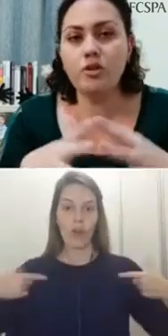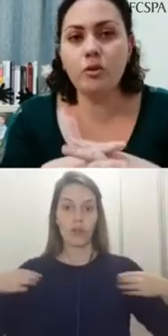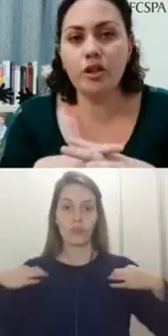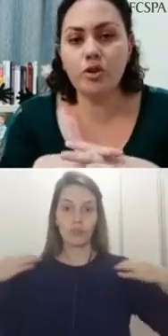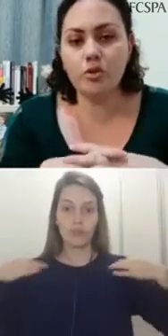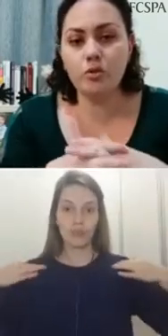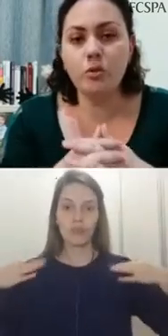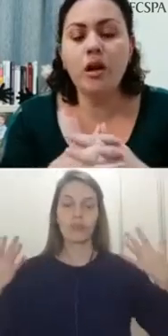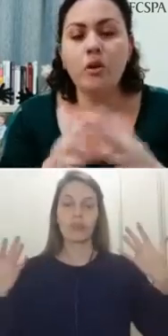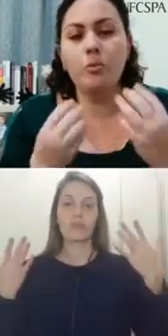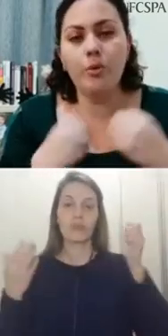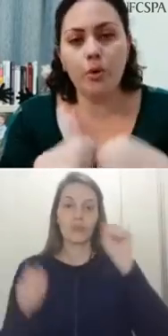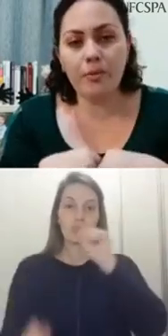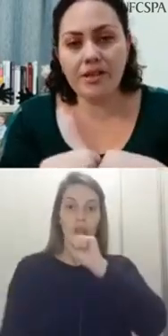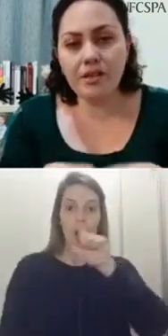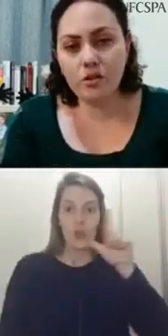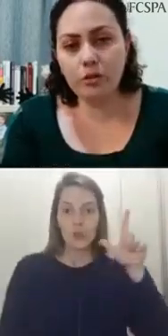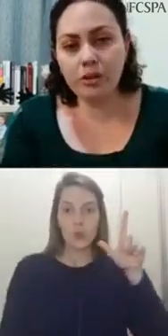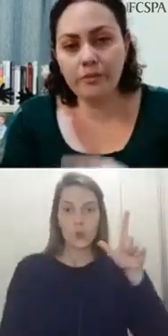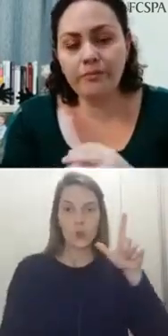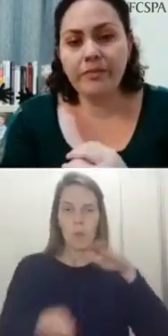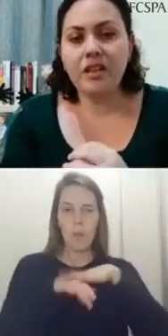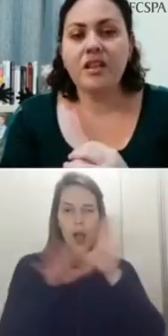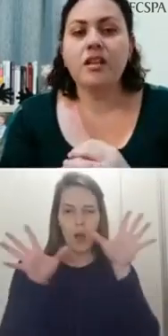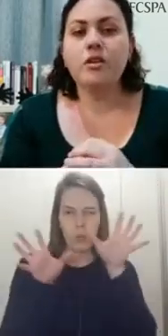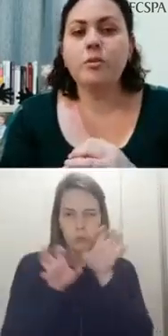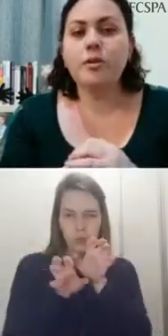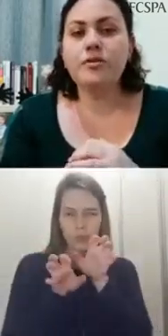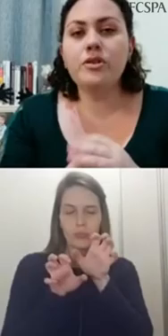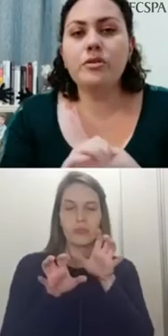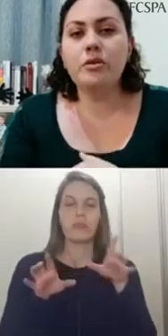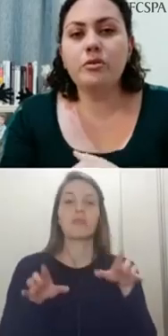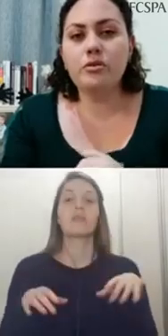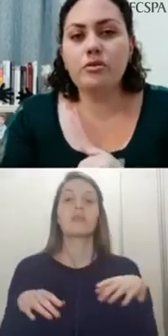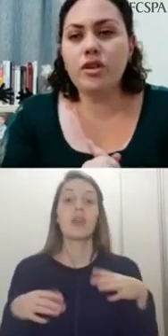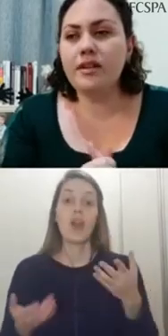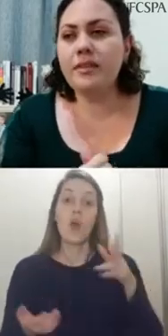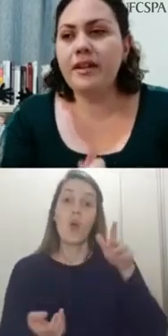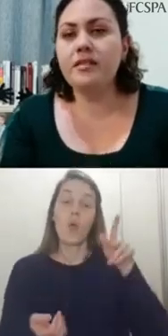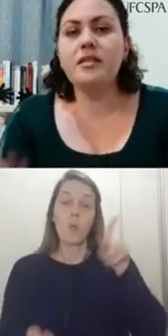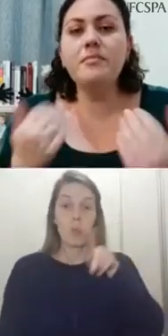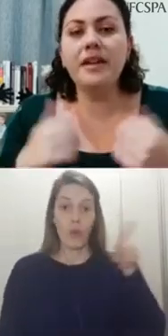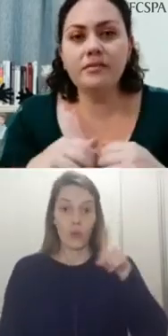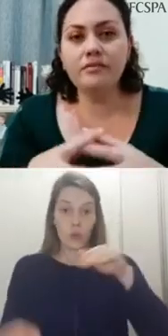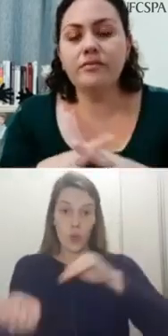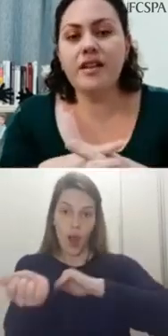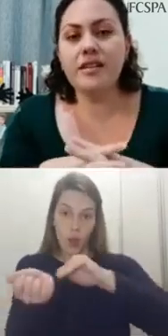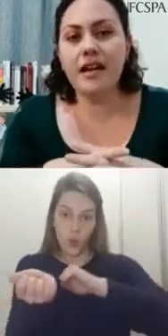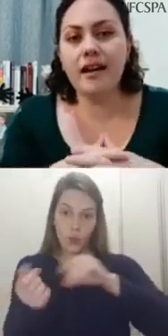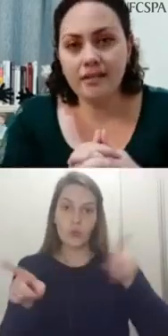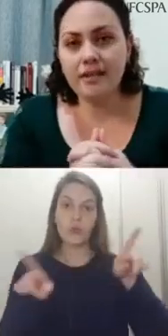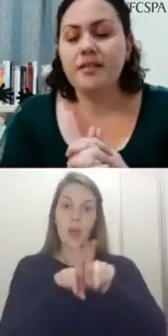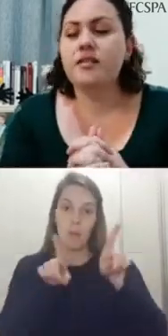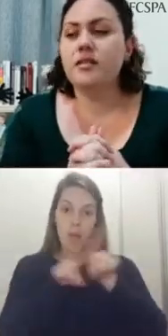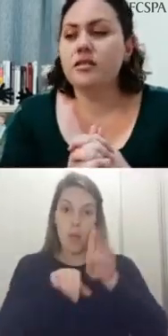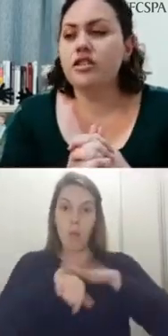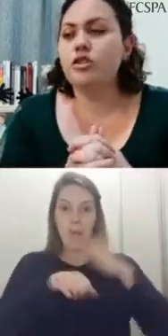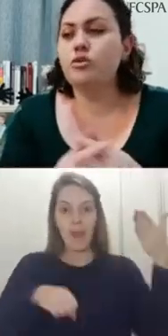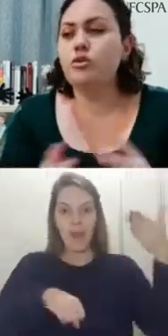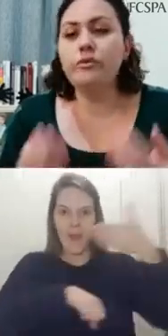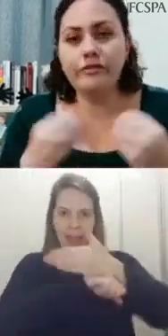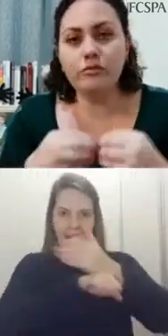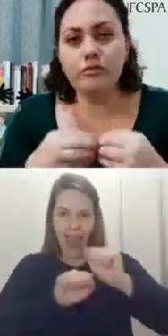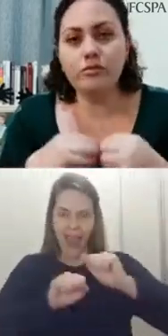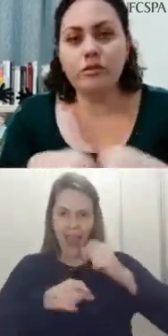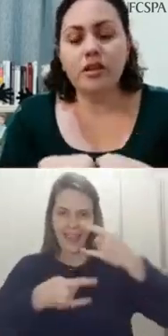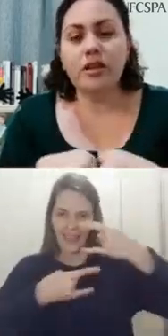roupa de cor azul um pouco mais escura. E o professor Augusto Schallenberger também vai estar